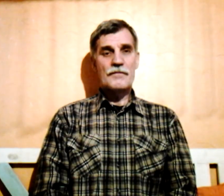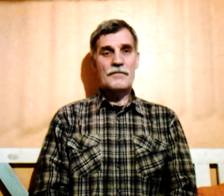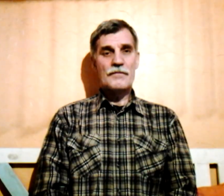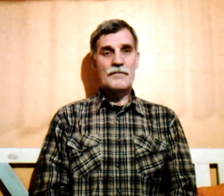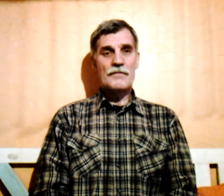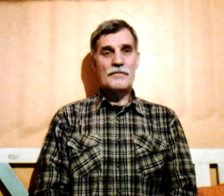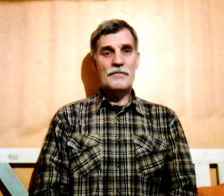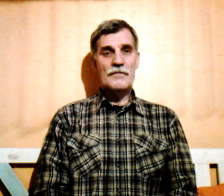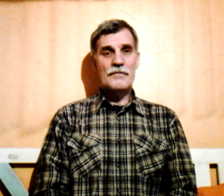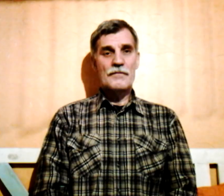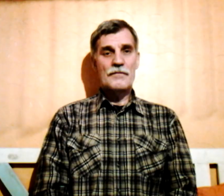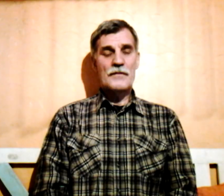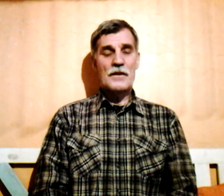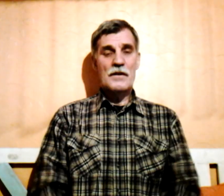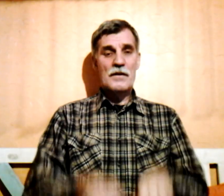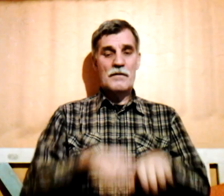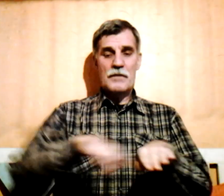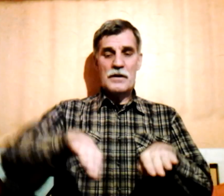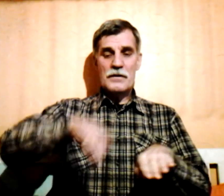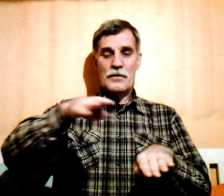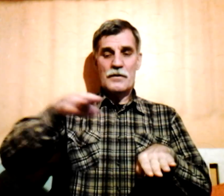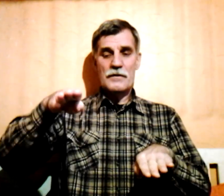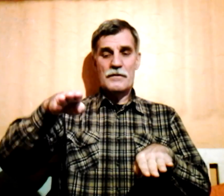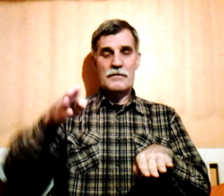Road. Дорога. Дорога.